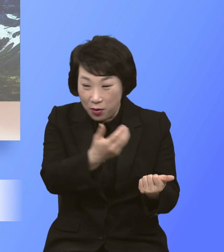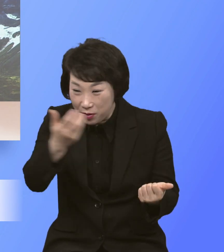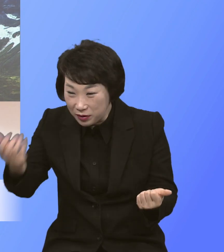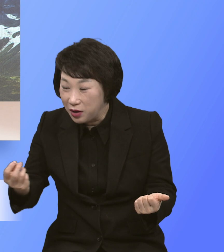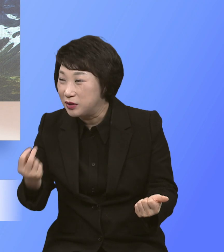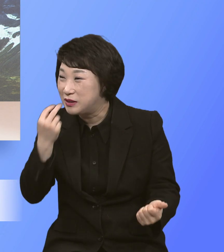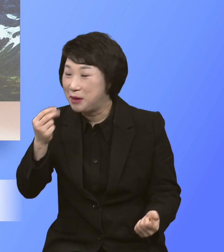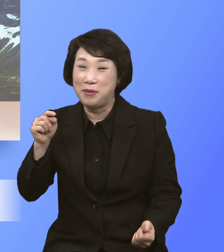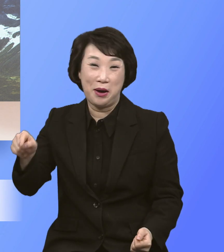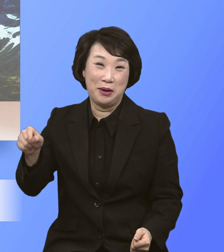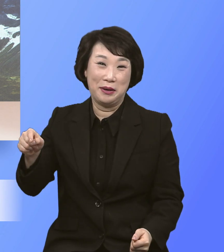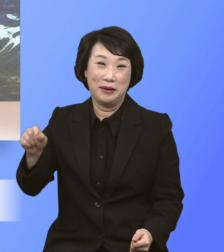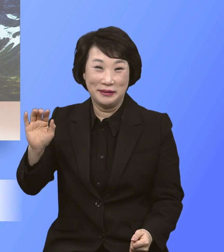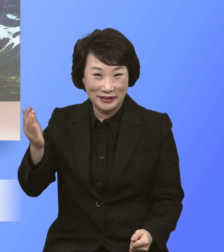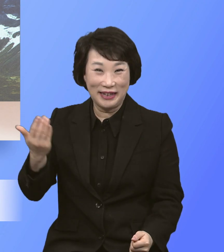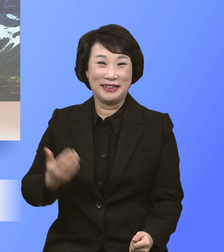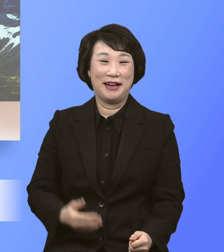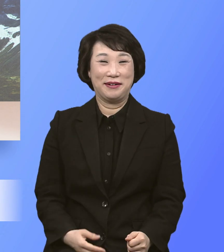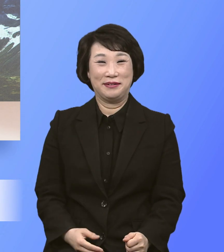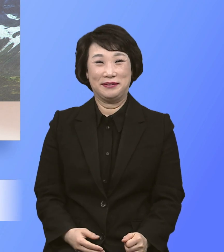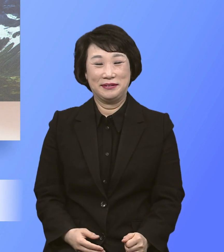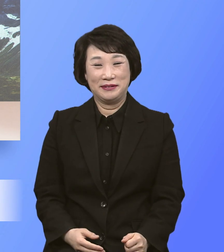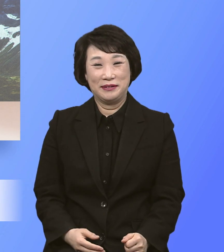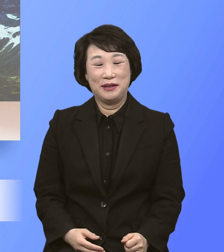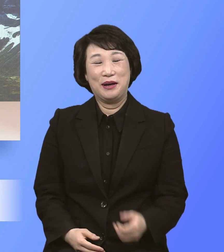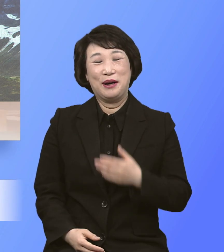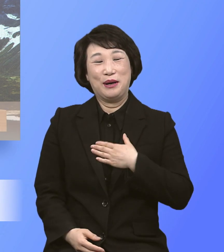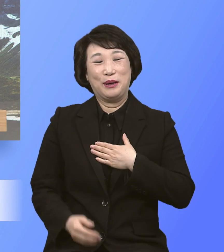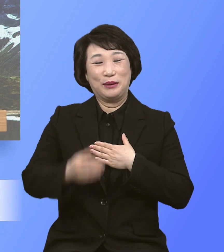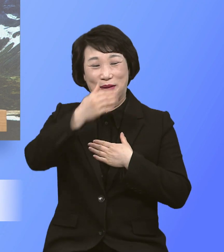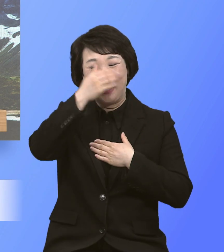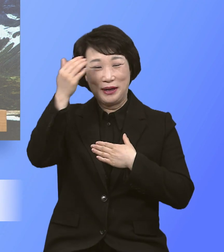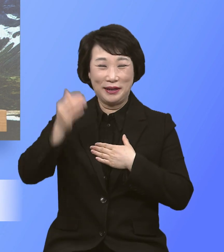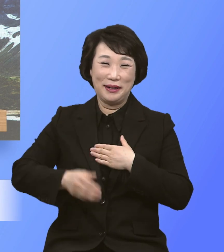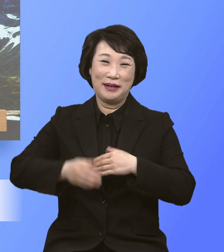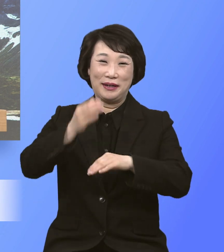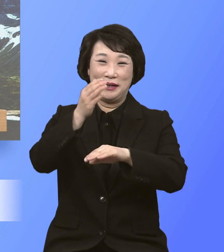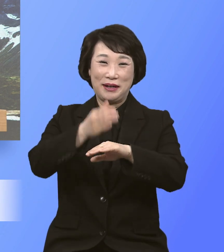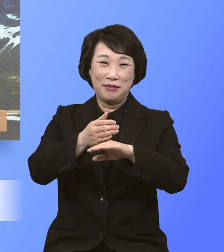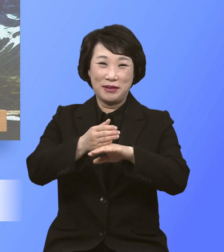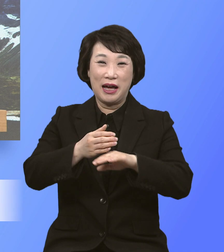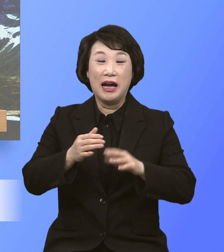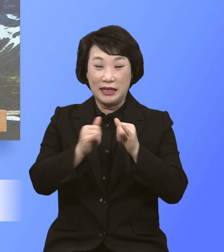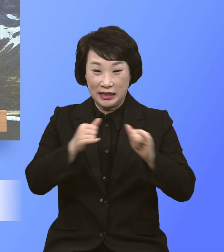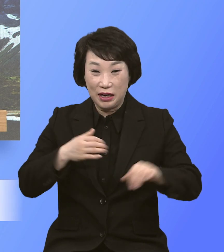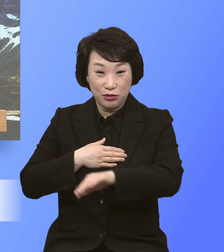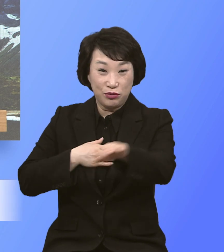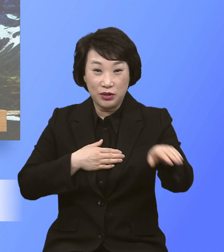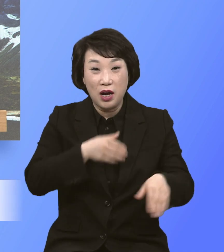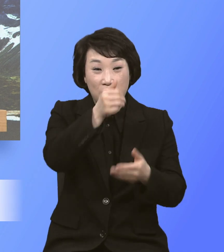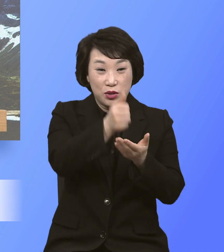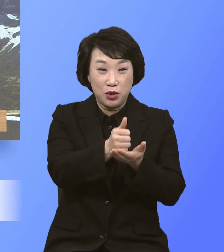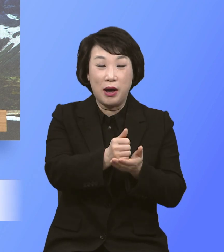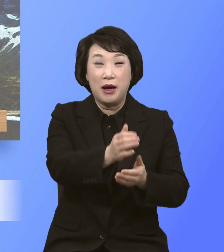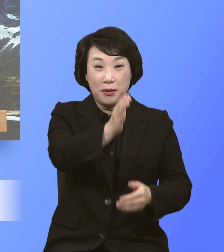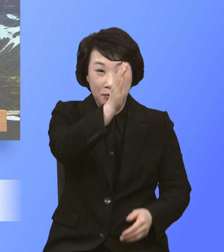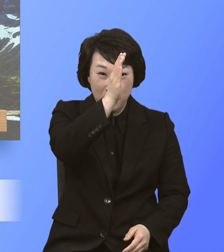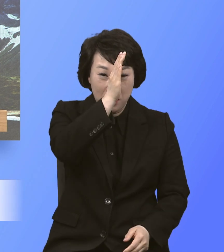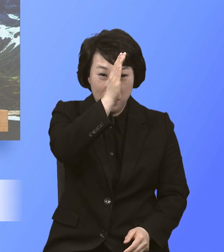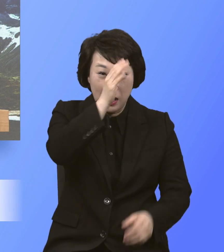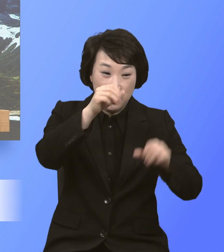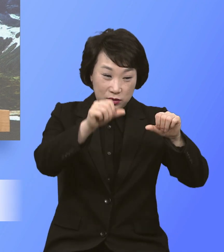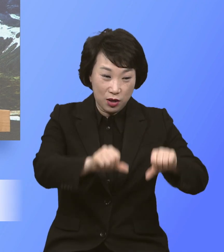생명으로 옮기었느니라. 얼마나 감사합니다. 우리 인간이 죄와